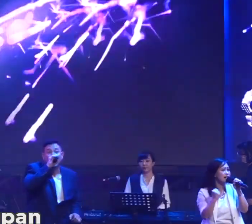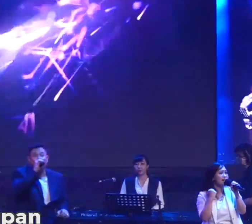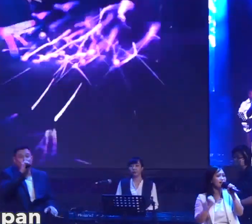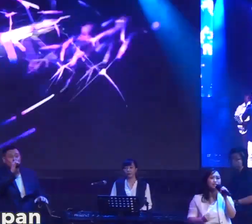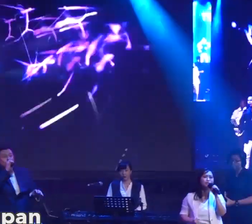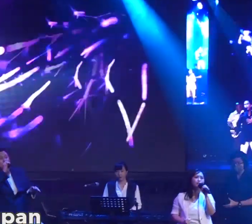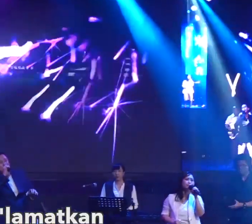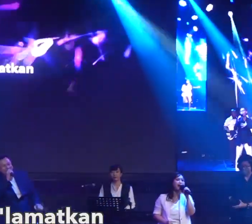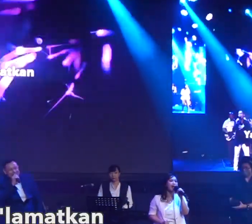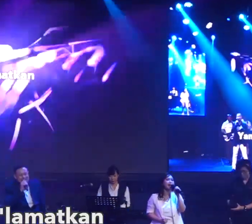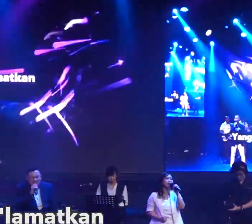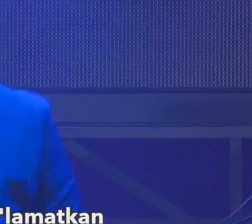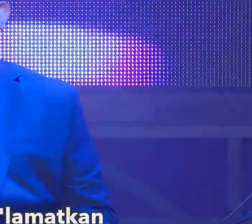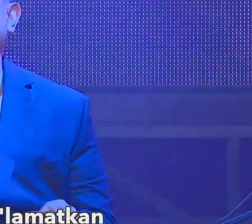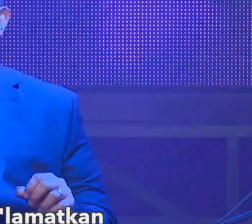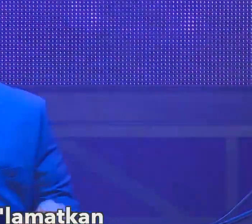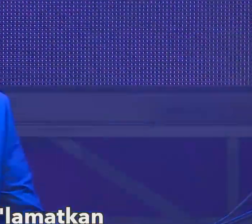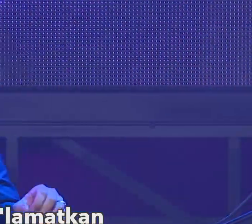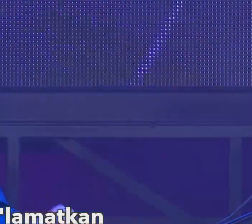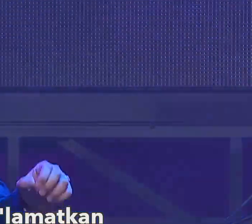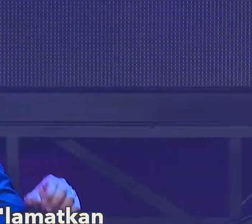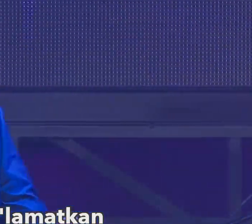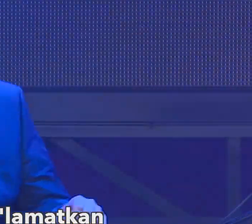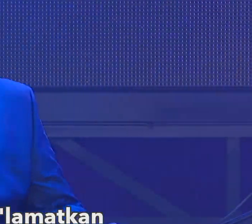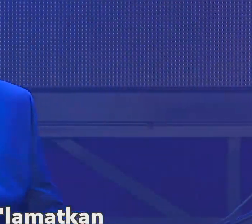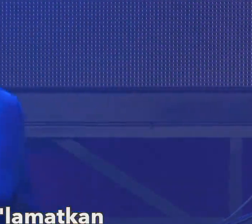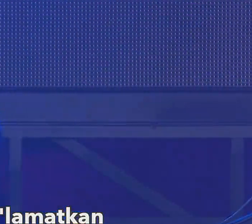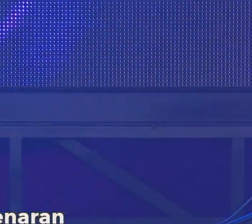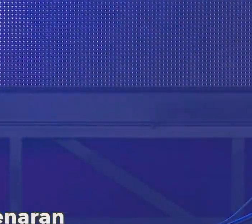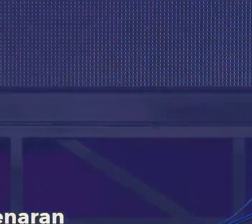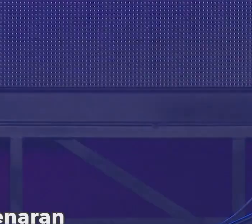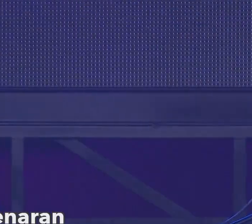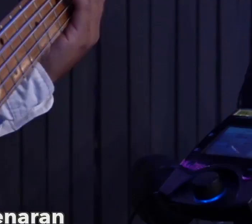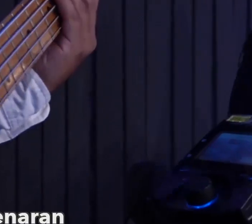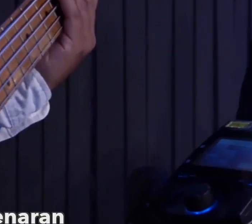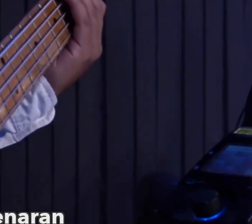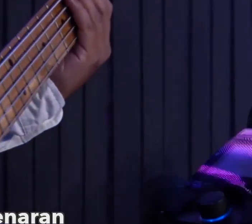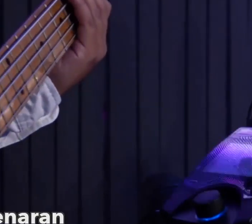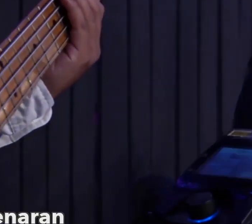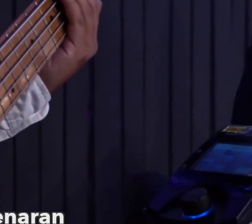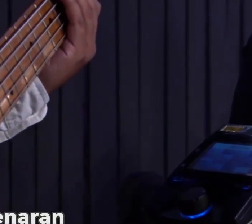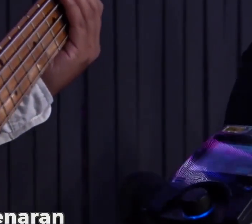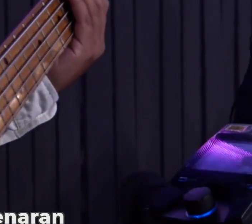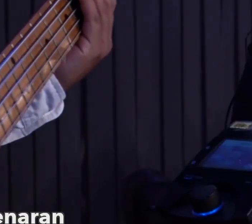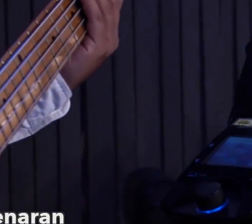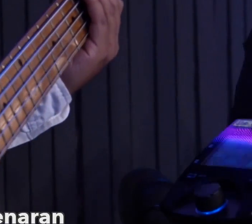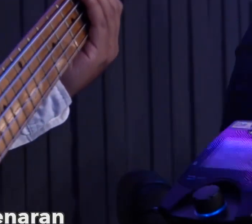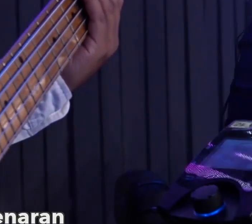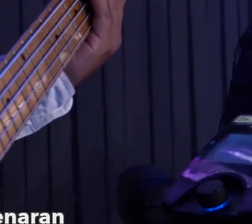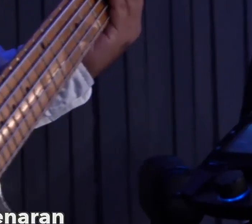Pemilik kehidupan yang sanggup menyelamatkan. Dialah